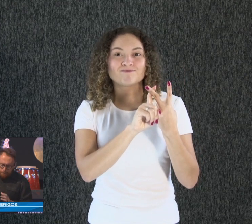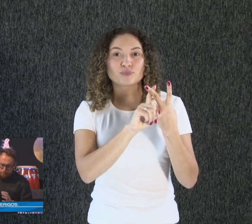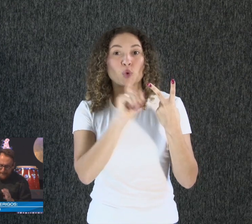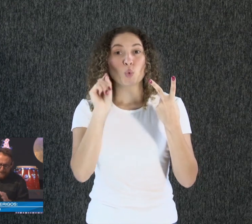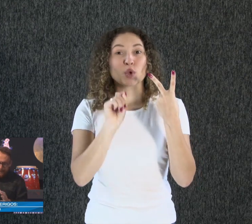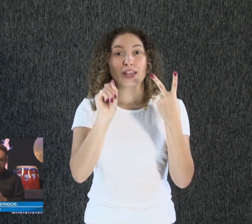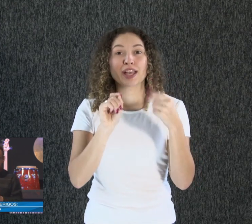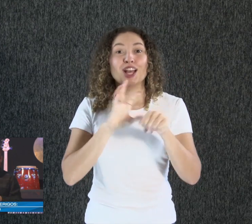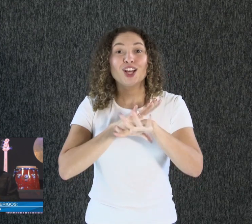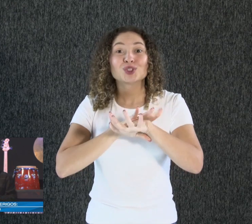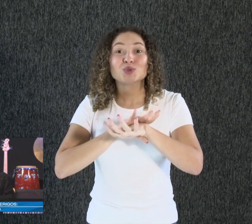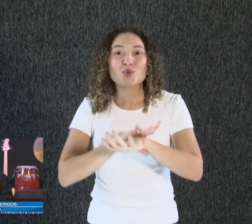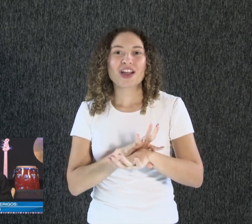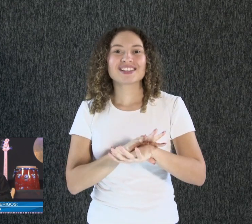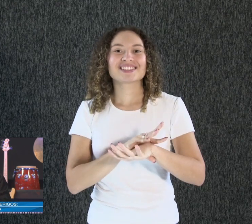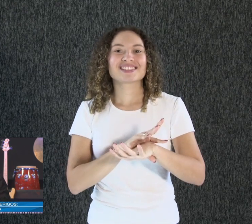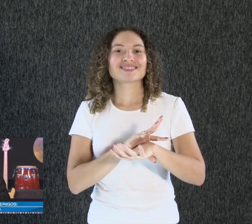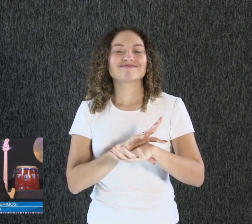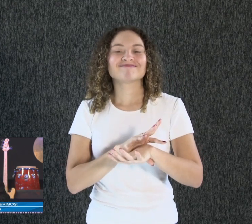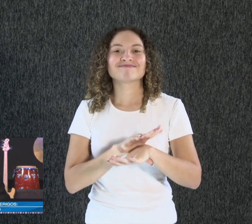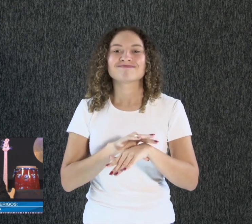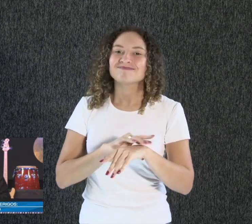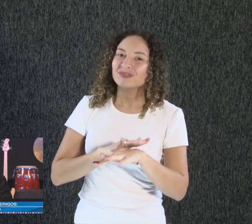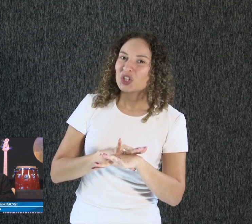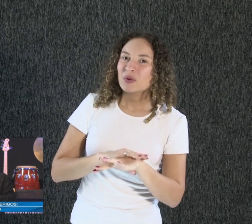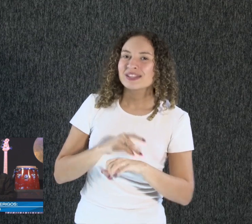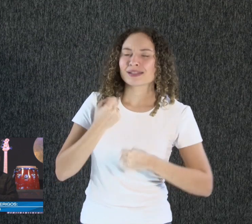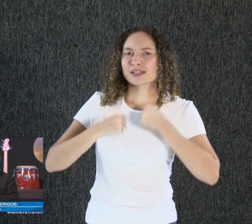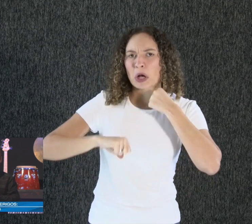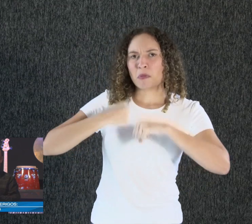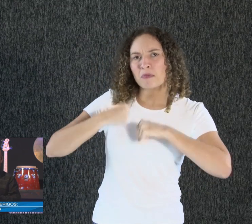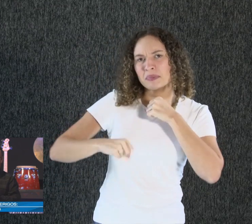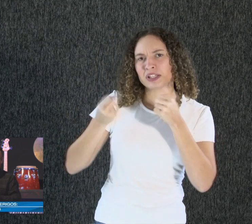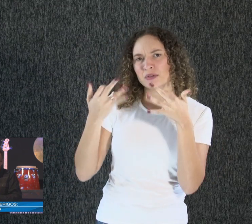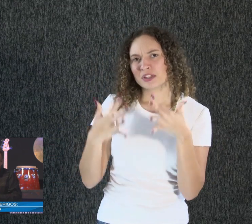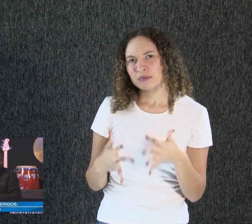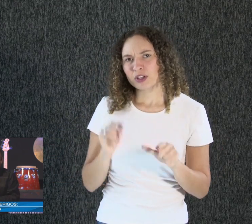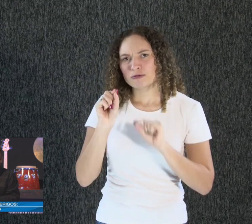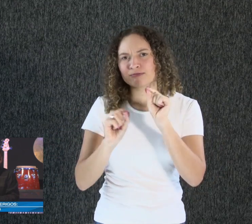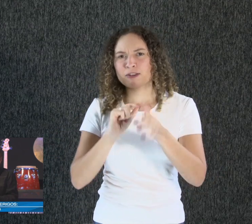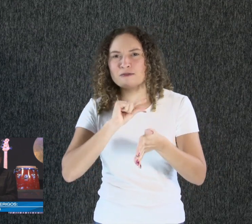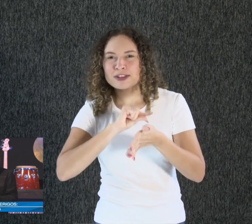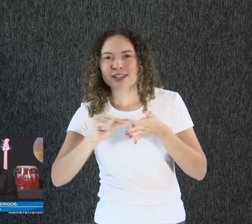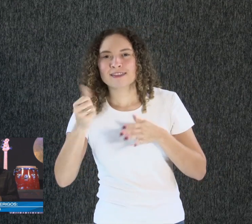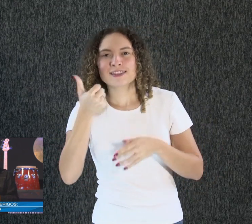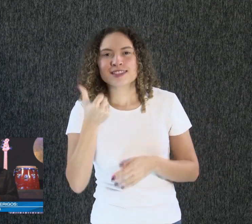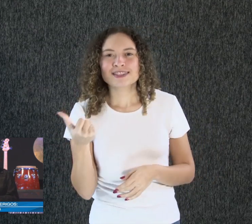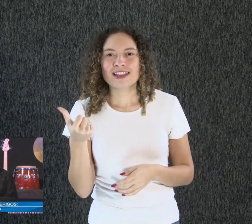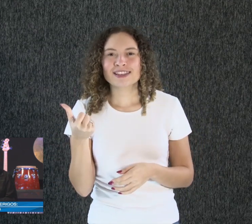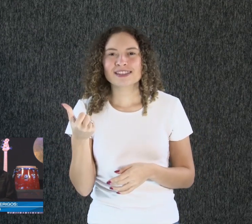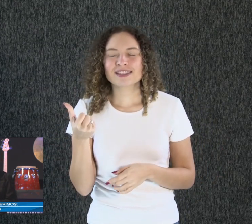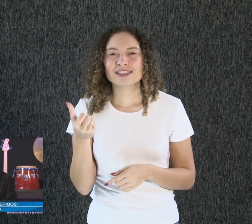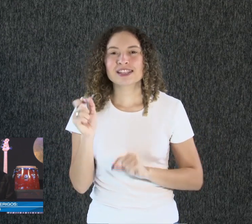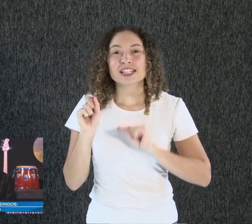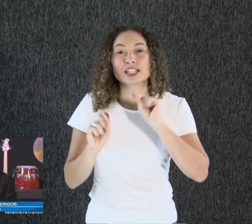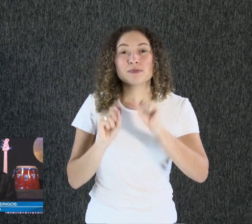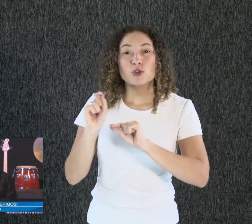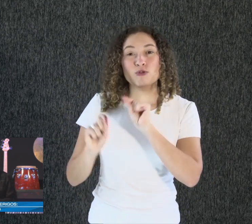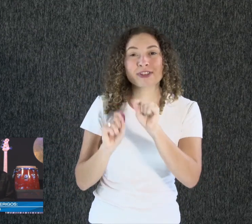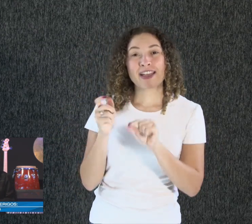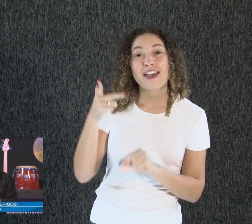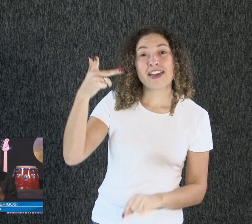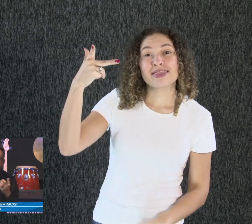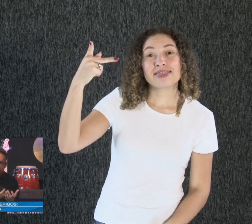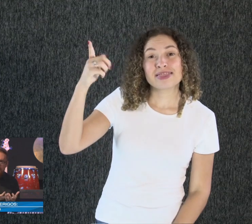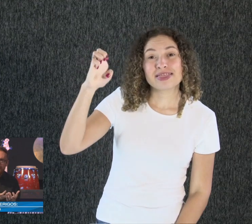segundo perigo da vida são as doenças. São as doenças. O salmista fala no versículo 6